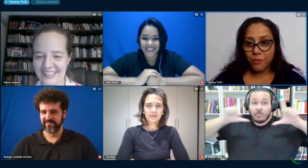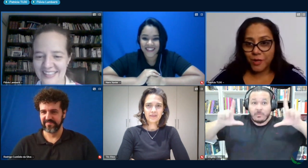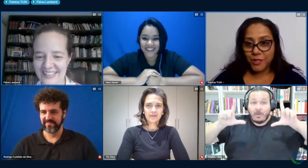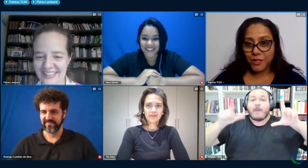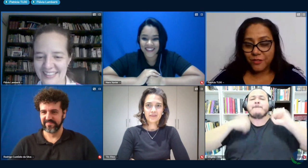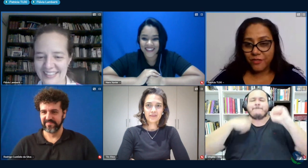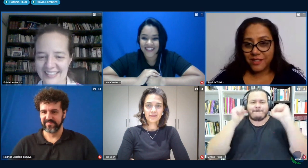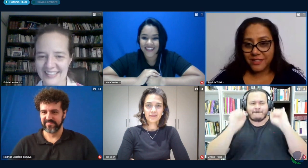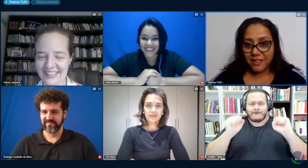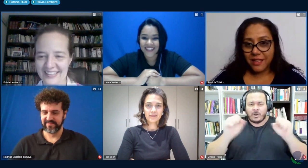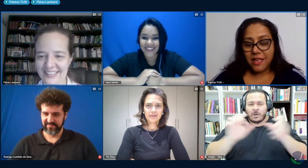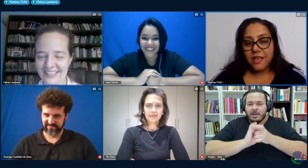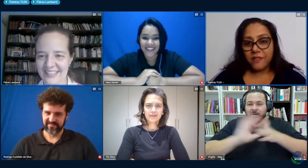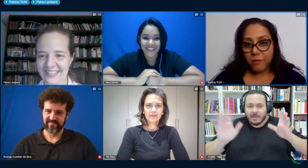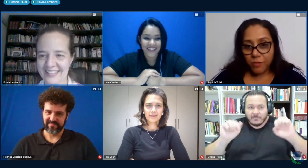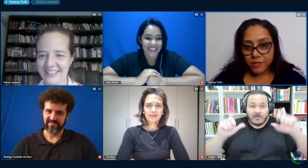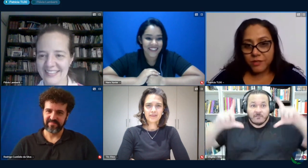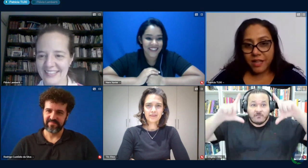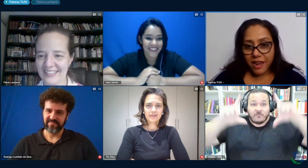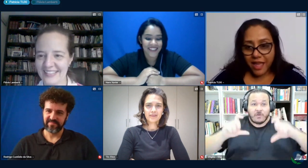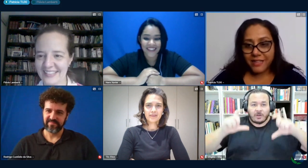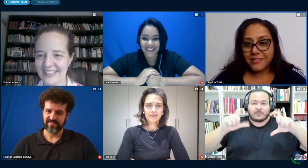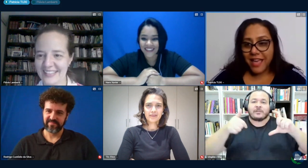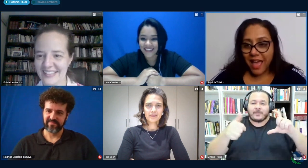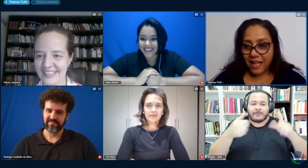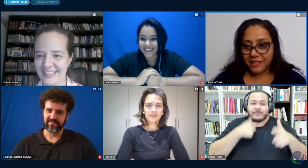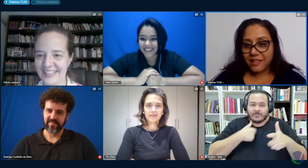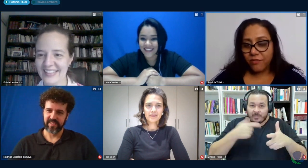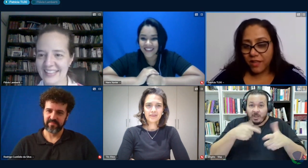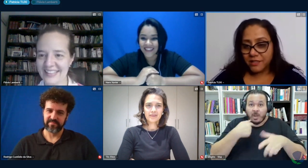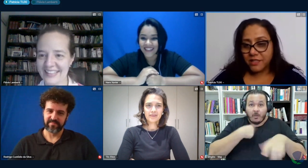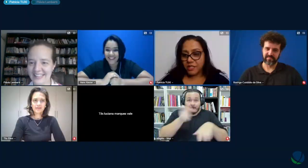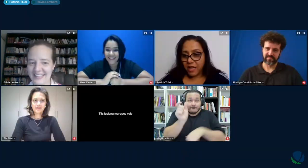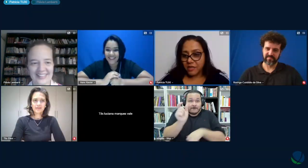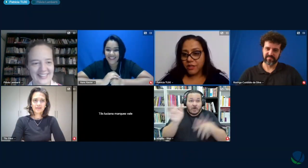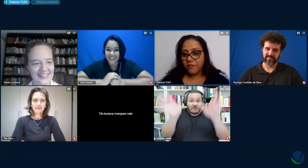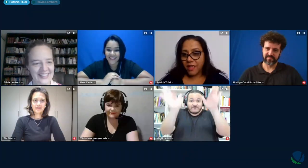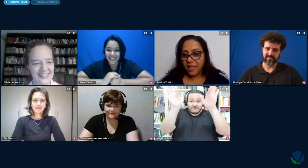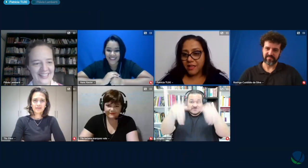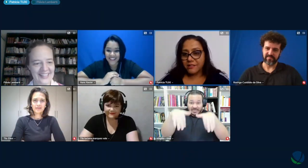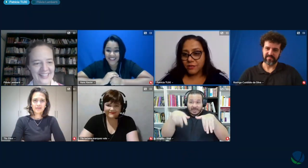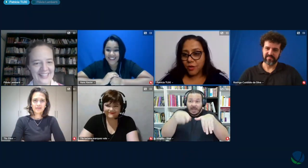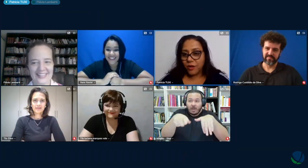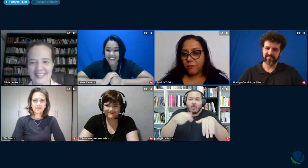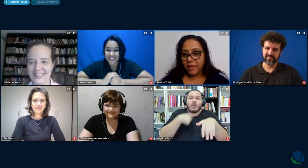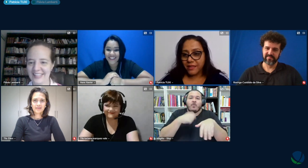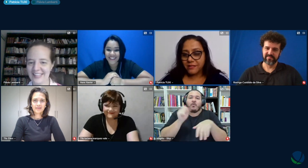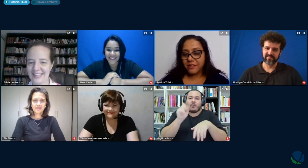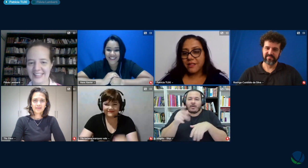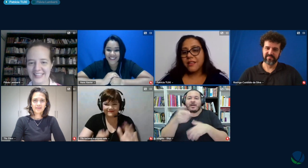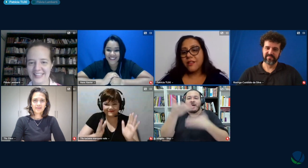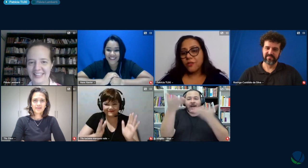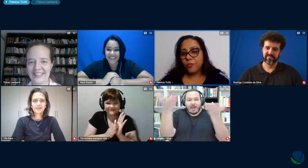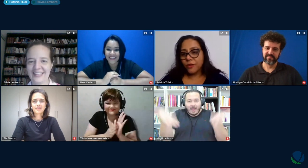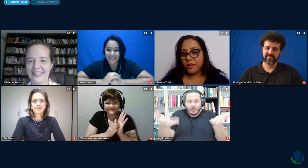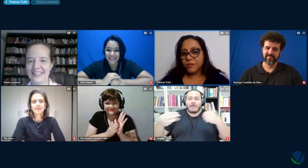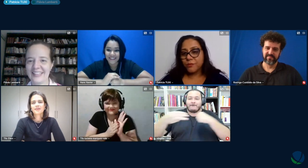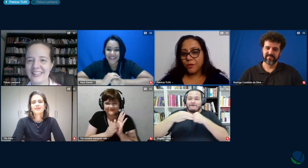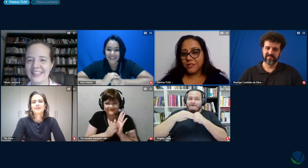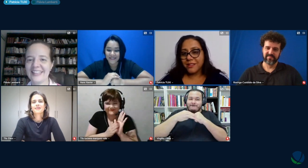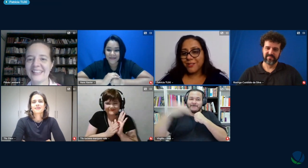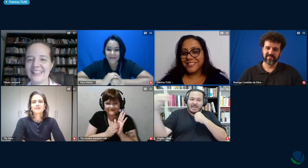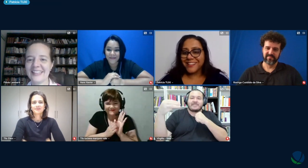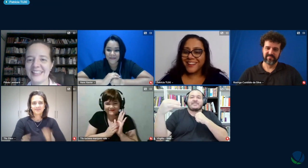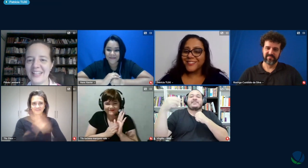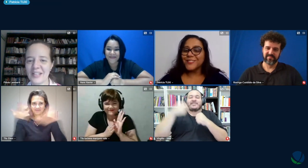que a gente pode fazer. Depois de eu declarar encerrada a defesa de Nara Xavier, que se torna mestre no programa